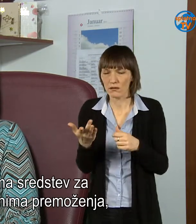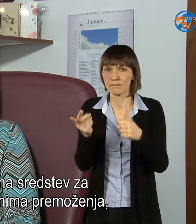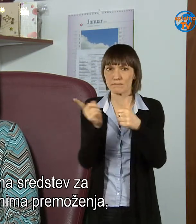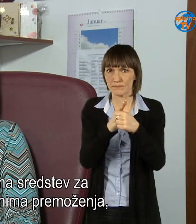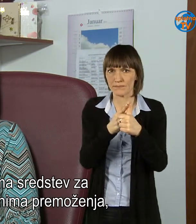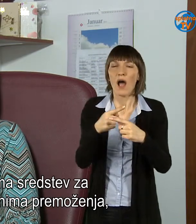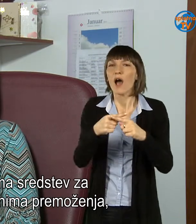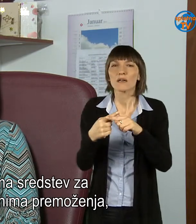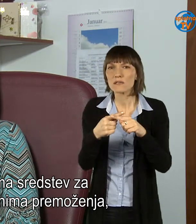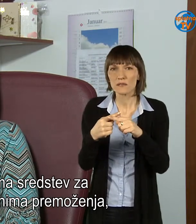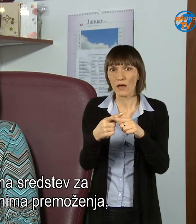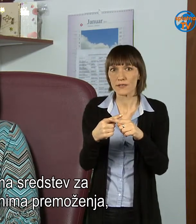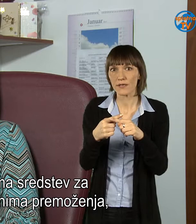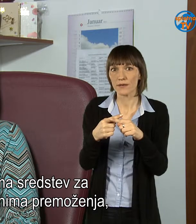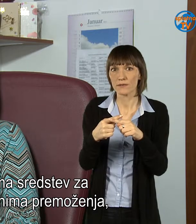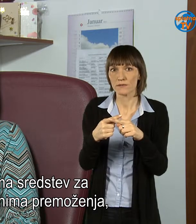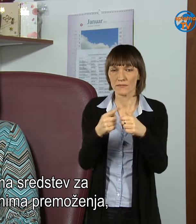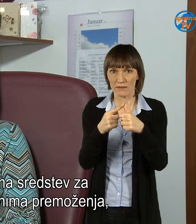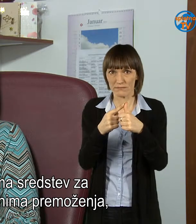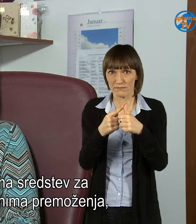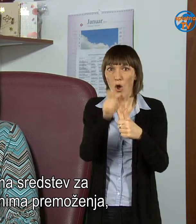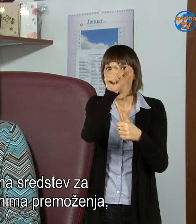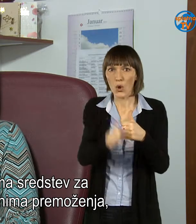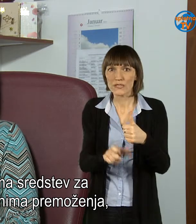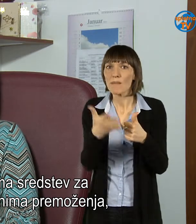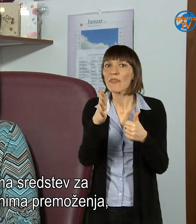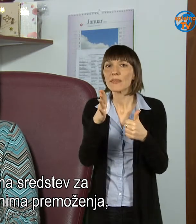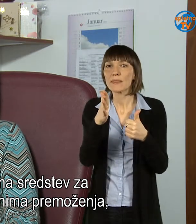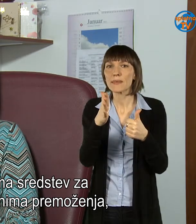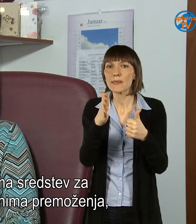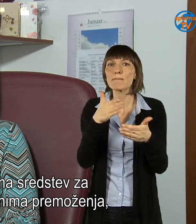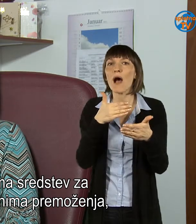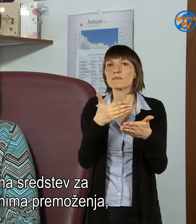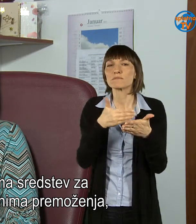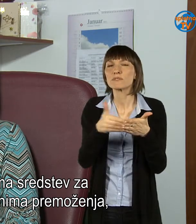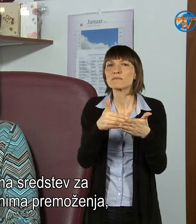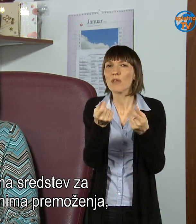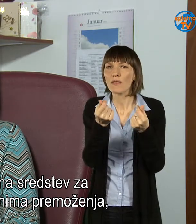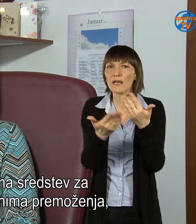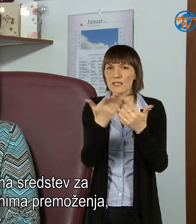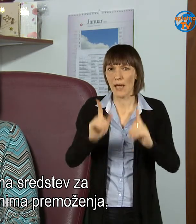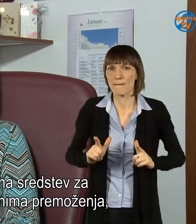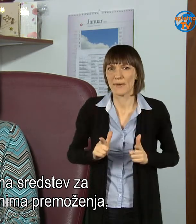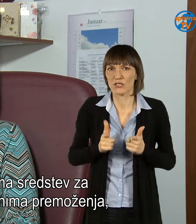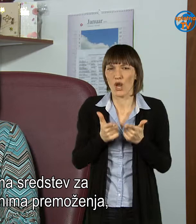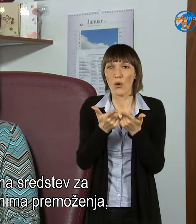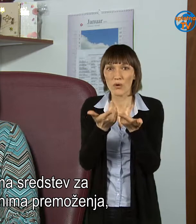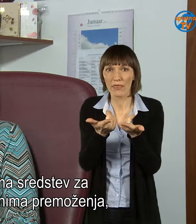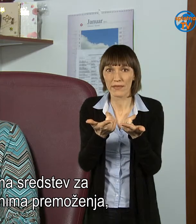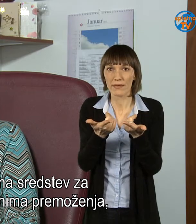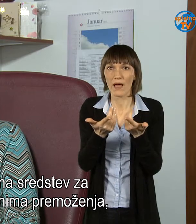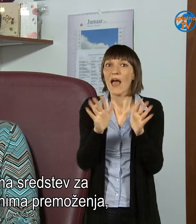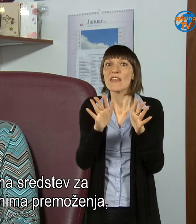sicer so te kriteriji, da oseba nima stroškov za preživljanje oziroma nima